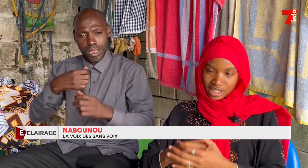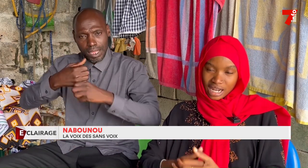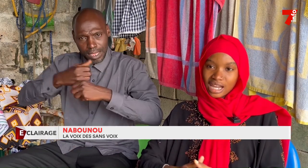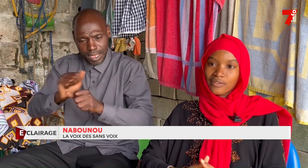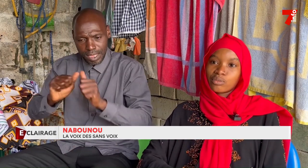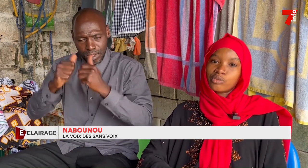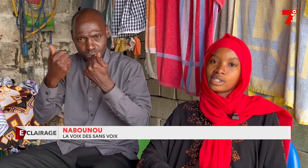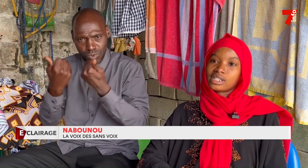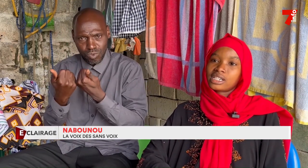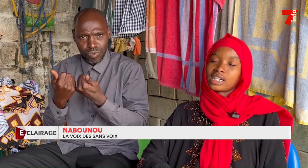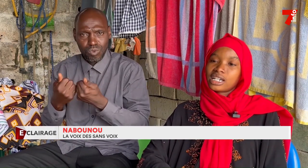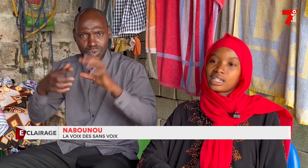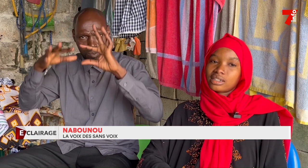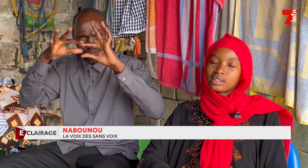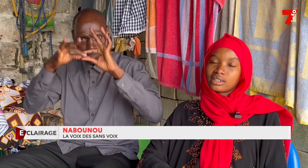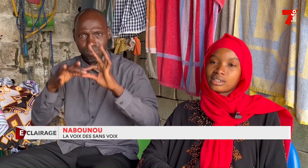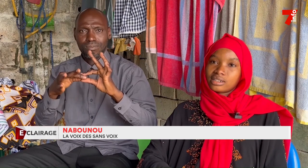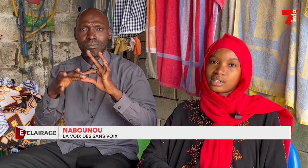Donc il allait avec moi.